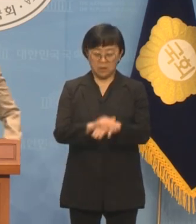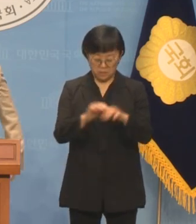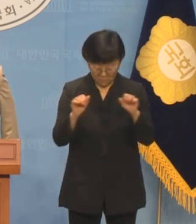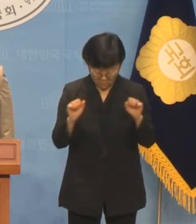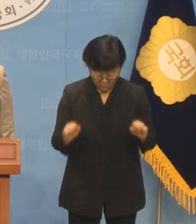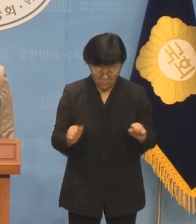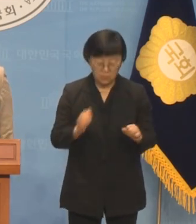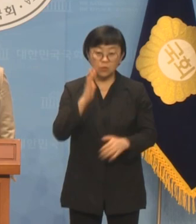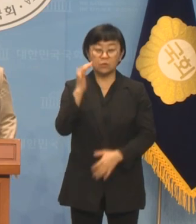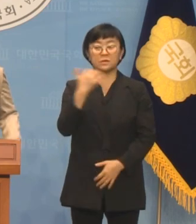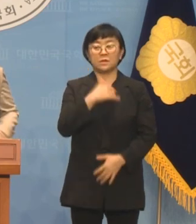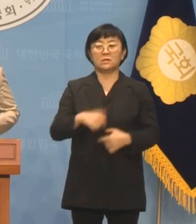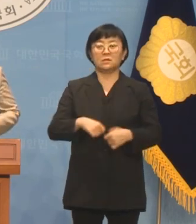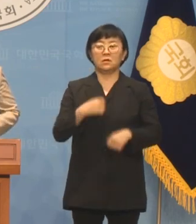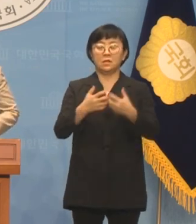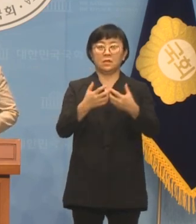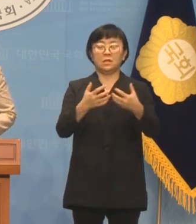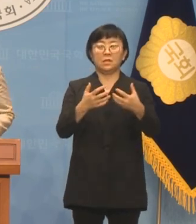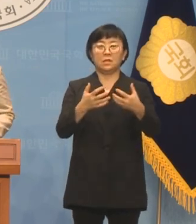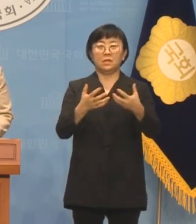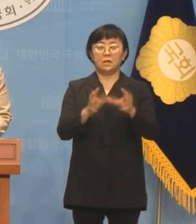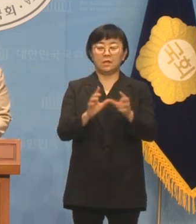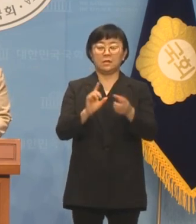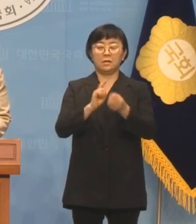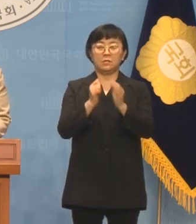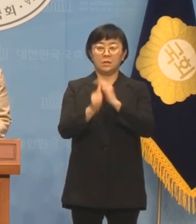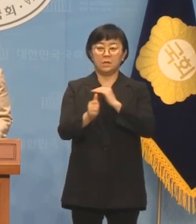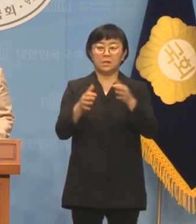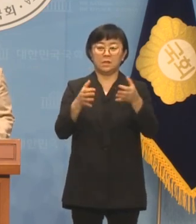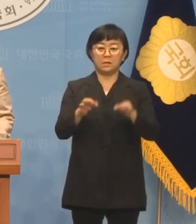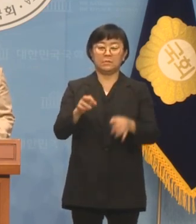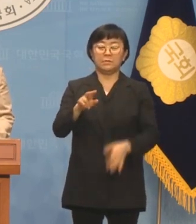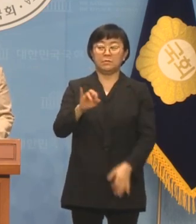안녕하십니까. 녹색 정의당 대변인 김민정입니다.